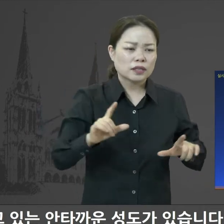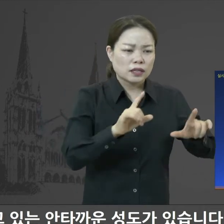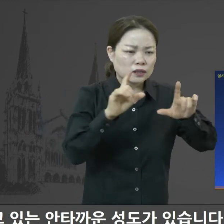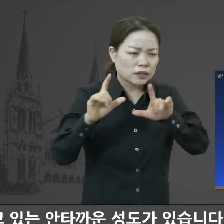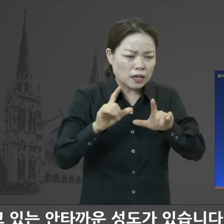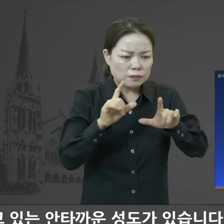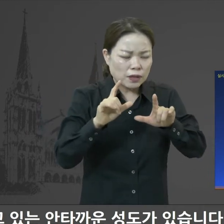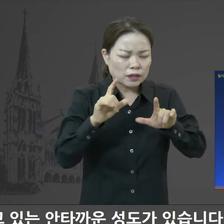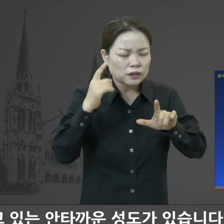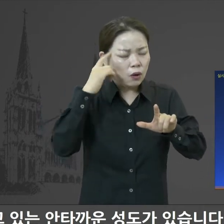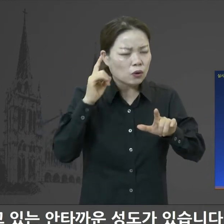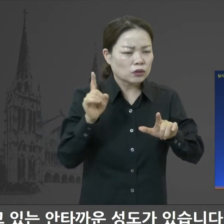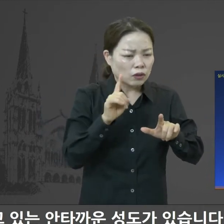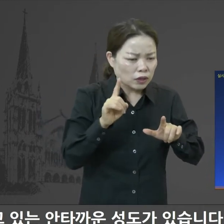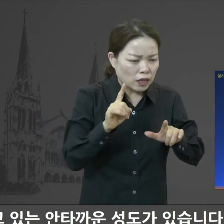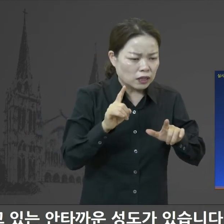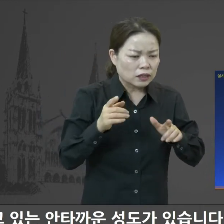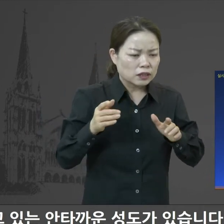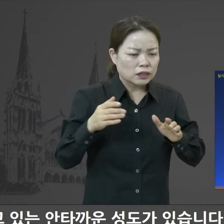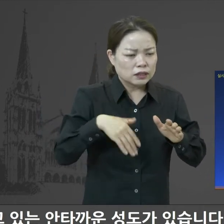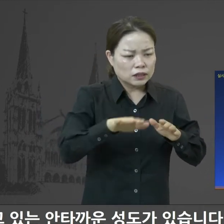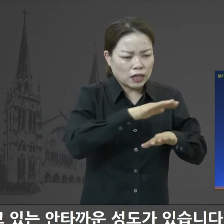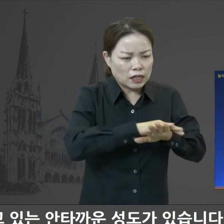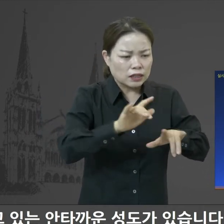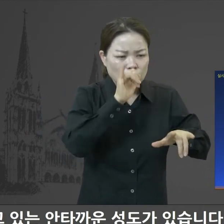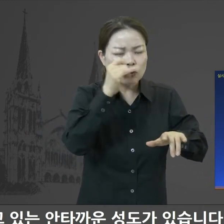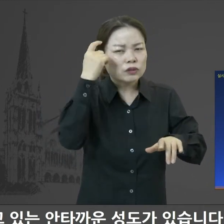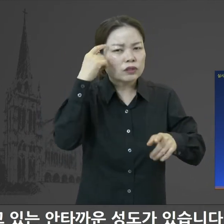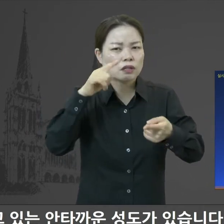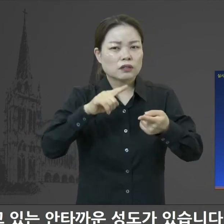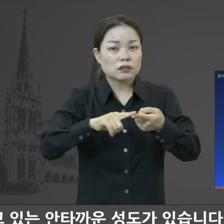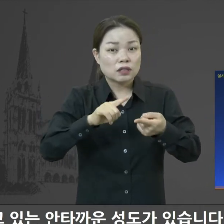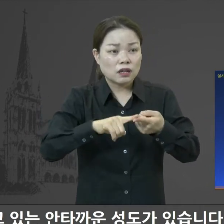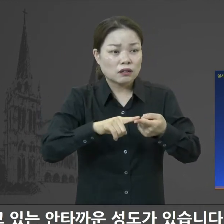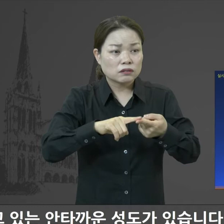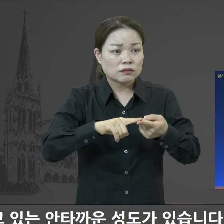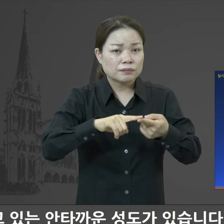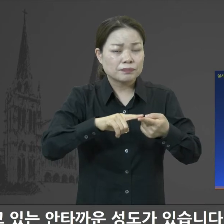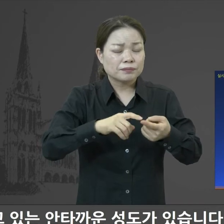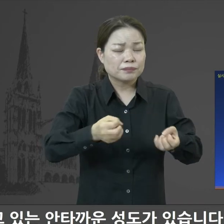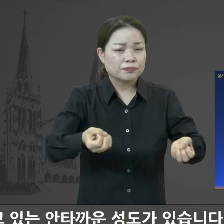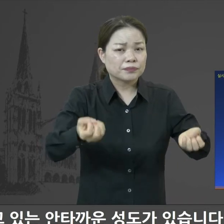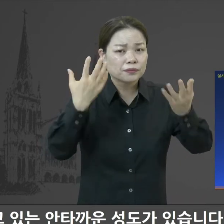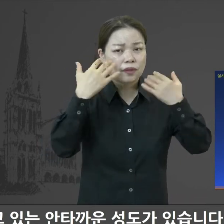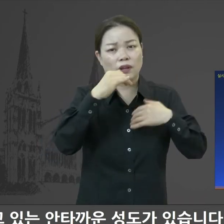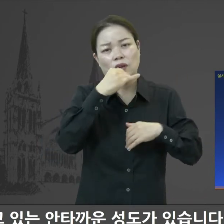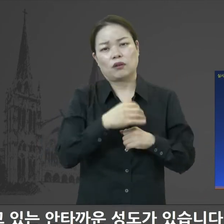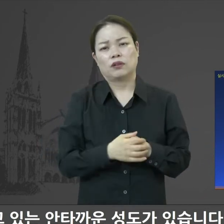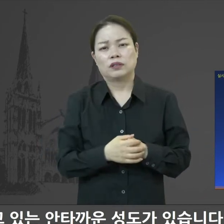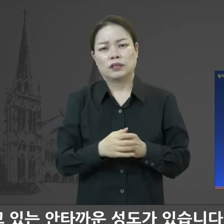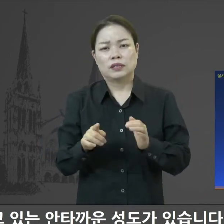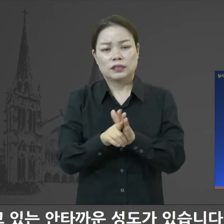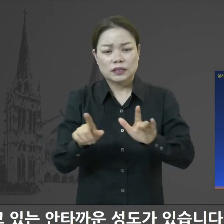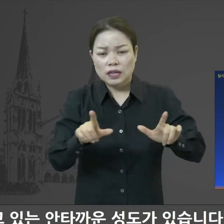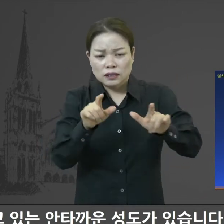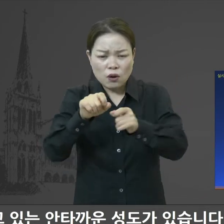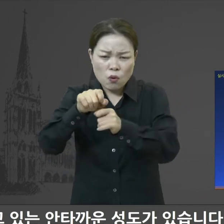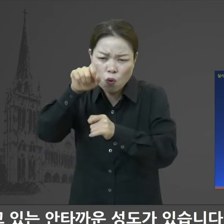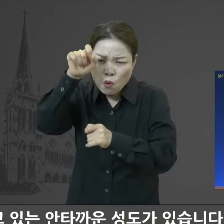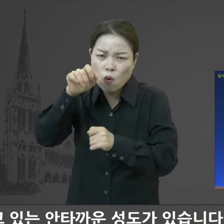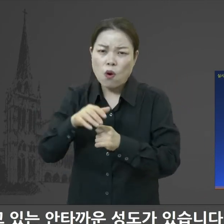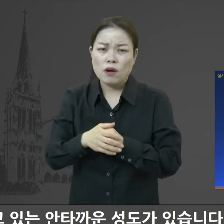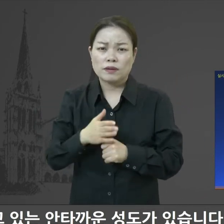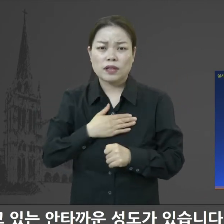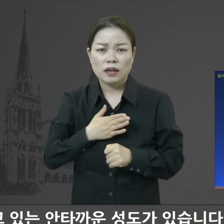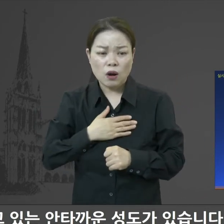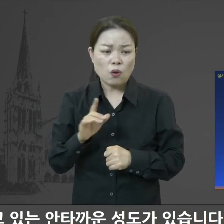있는지, 어떻게 가는 것이 그 길을 잘 가는 것인지 잃어버릴 때가 있어요. 신앙도 마찬가지죠, 여러분. 신앙생활을 오래 하다 보면